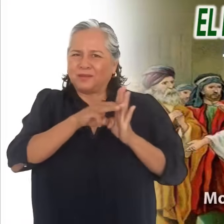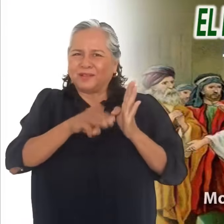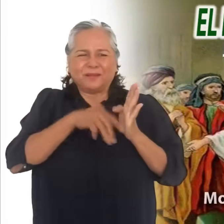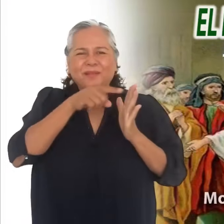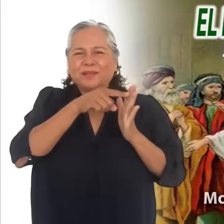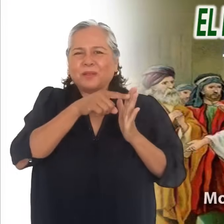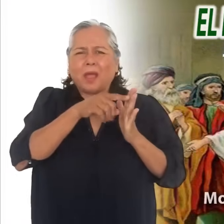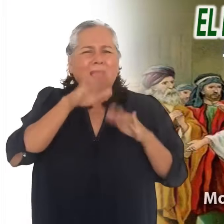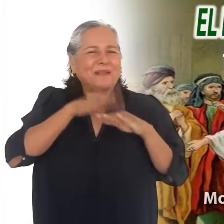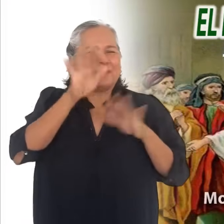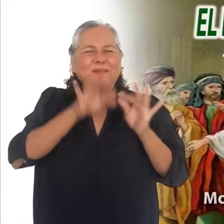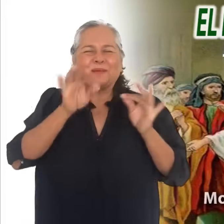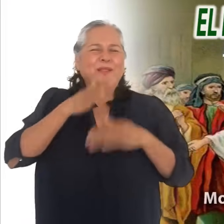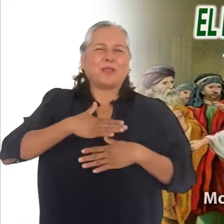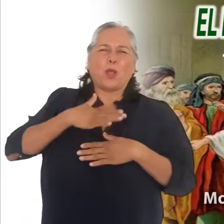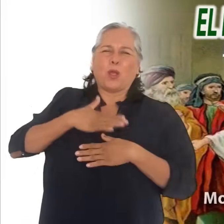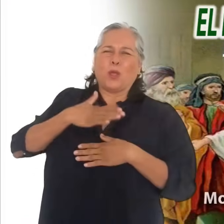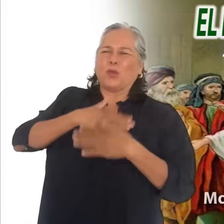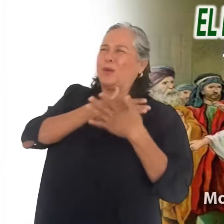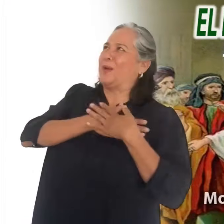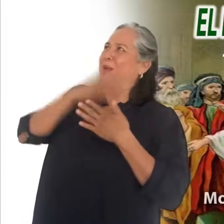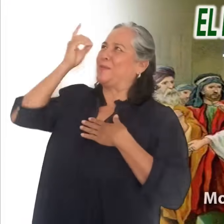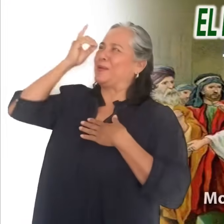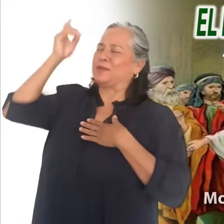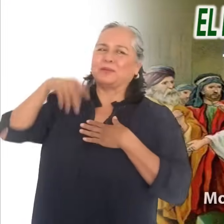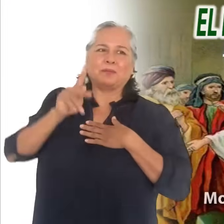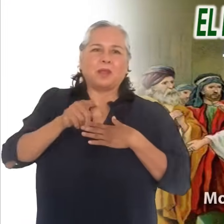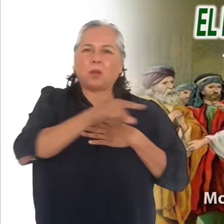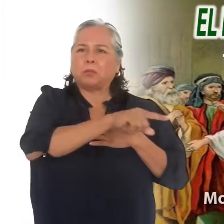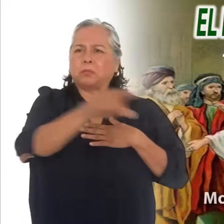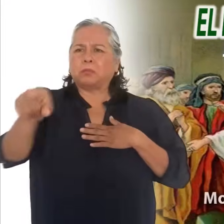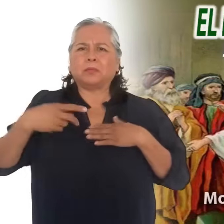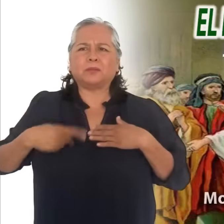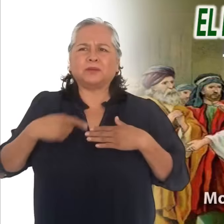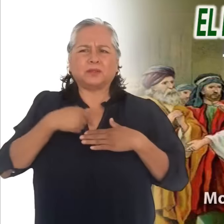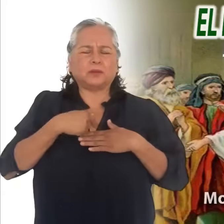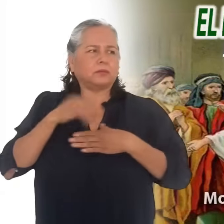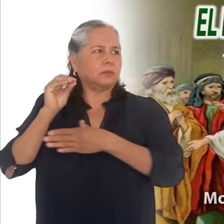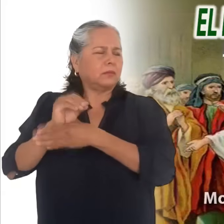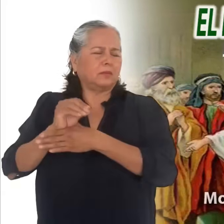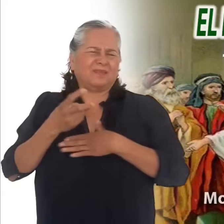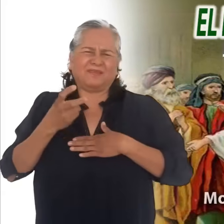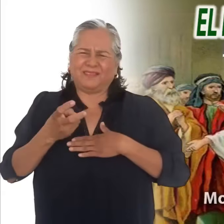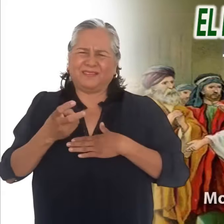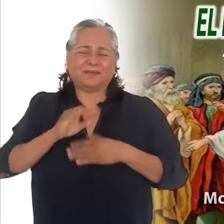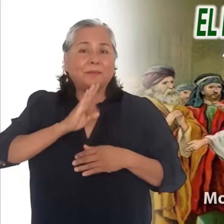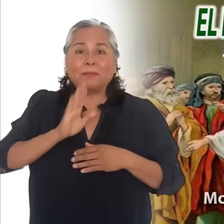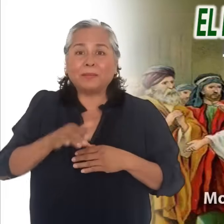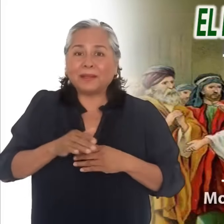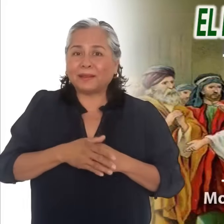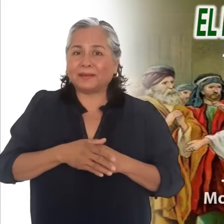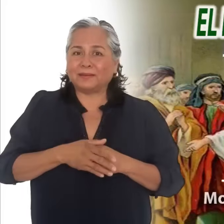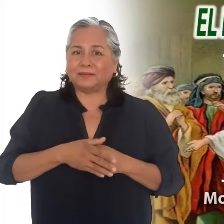Amar a Dios exige amar al hermano. Amar exige renunciar al egoísmo, vanidad y